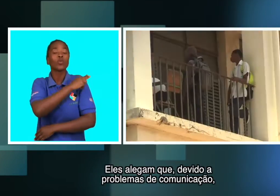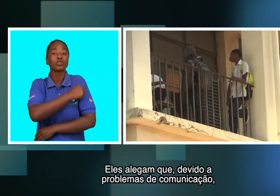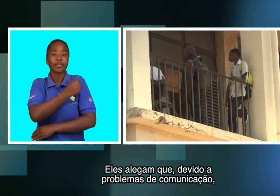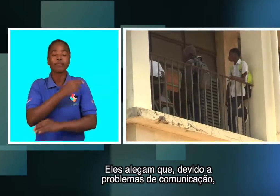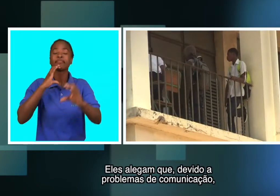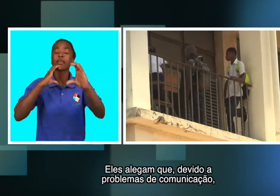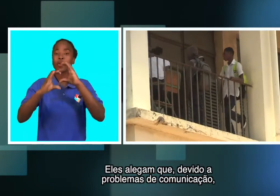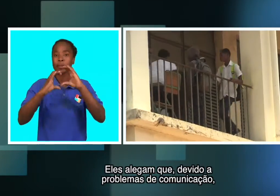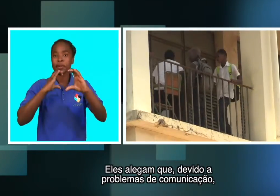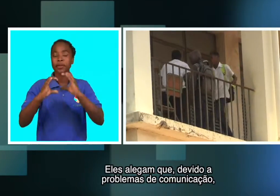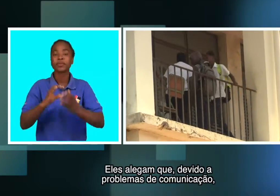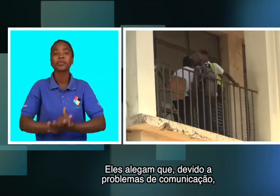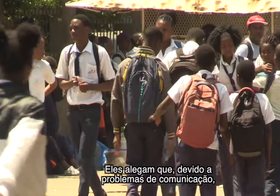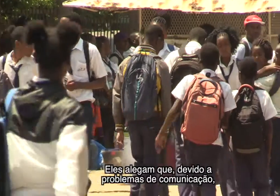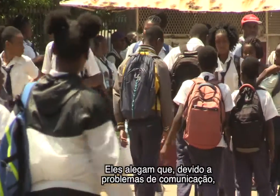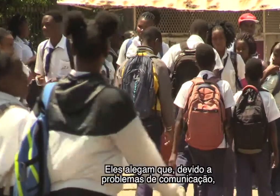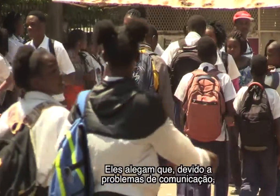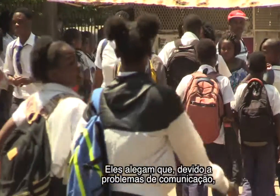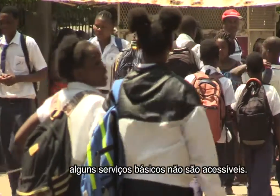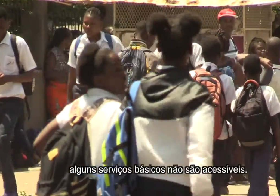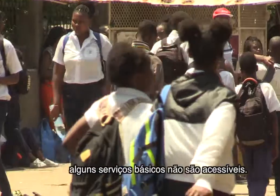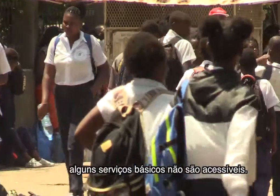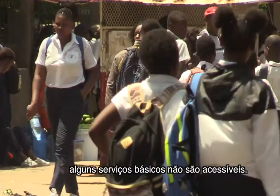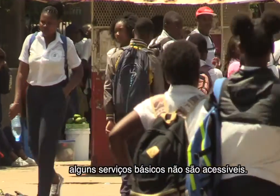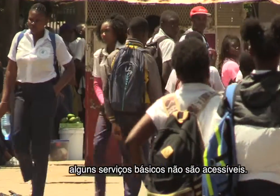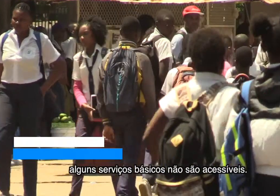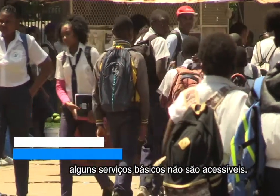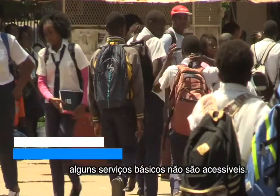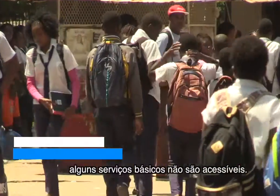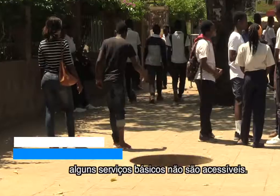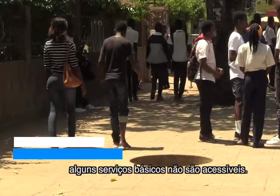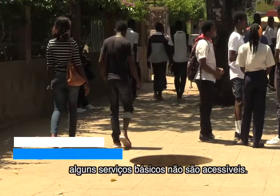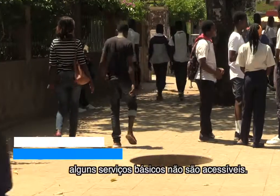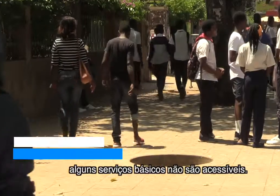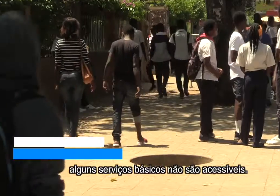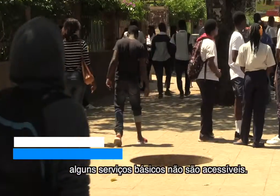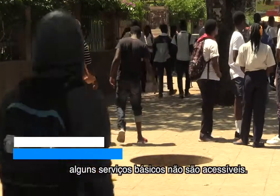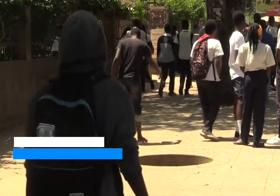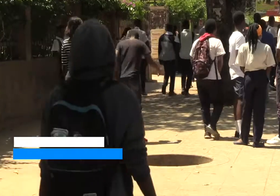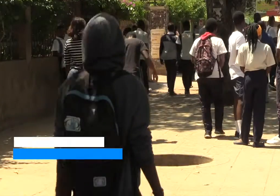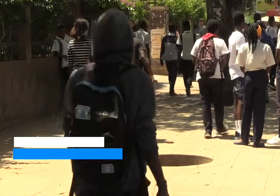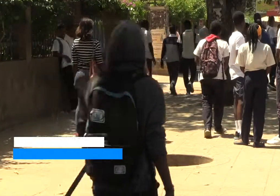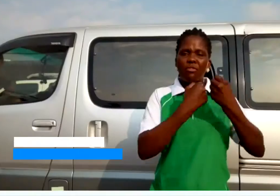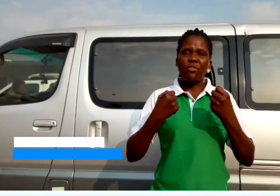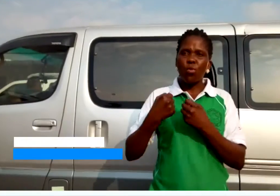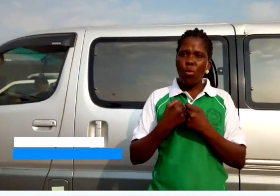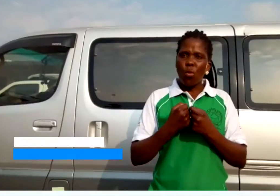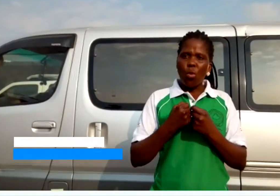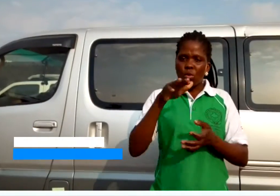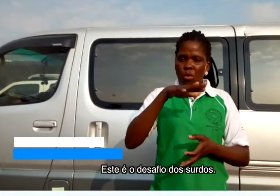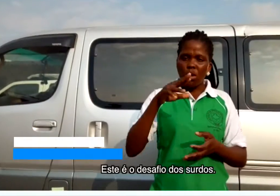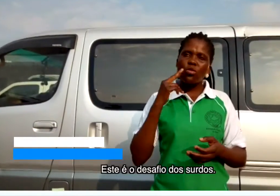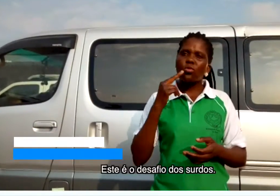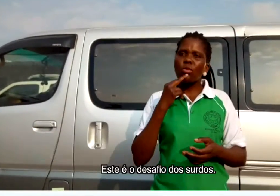alegam que, devido a problemas de comunicação, alguns serviços básicos não são acessíveis. Este é o